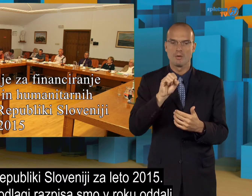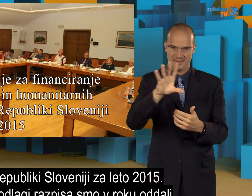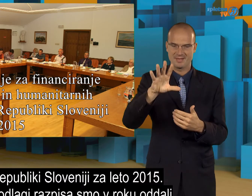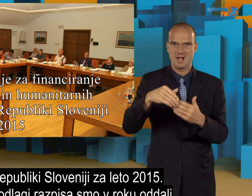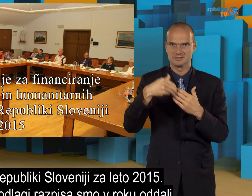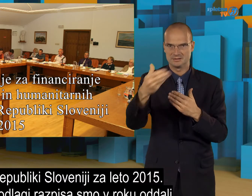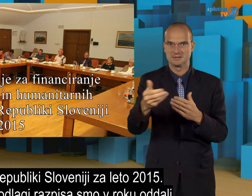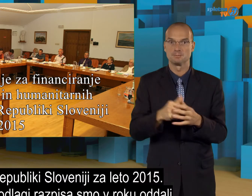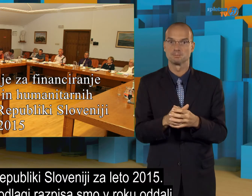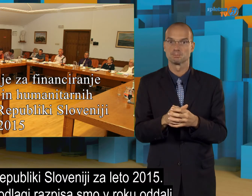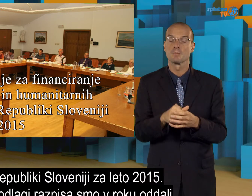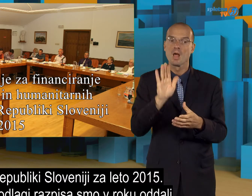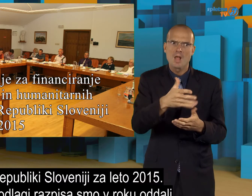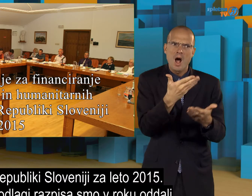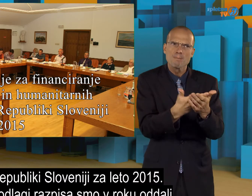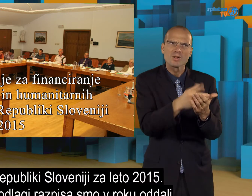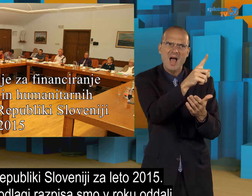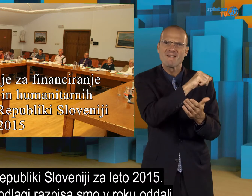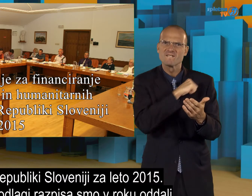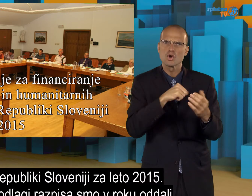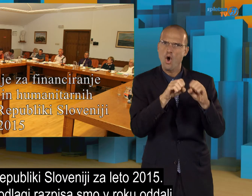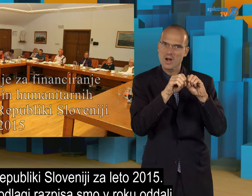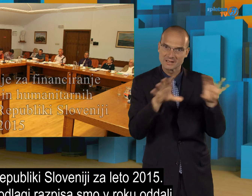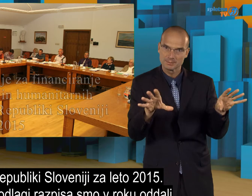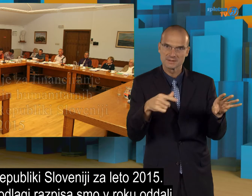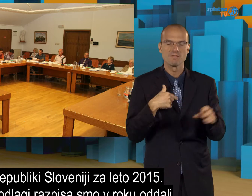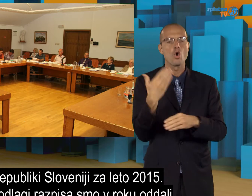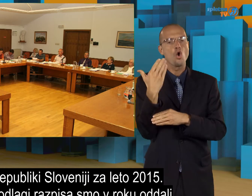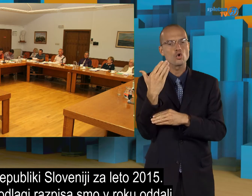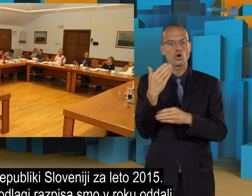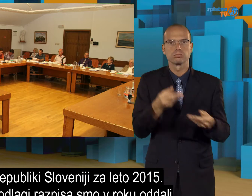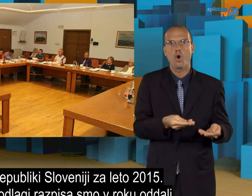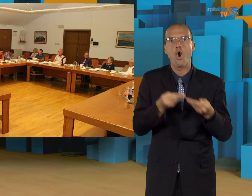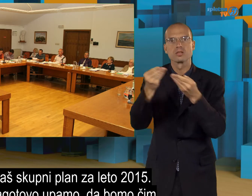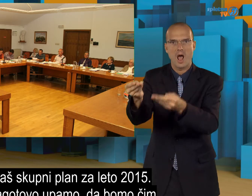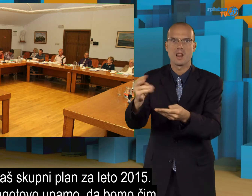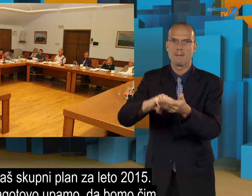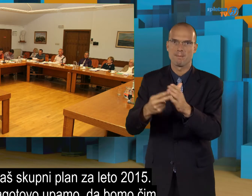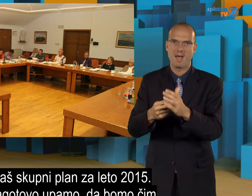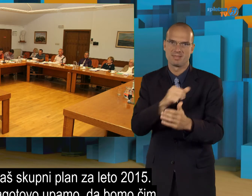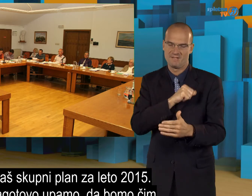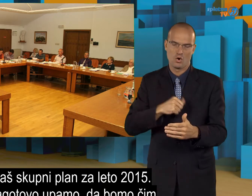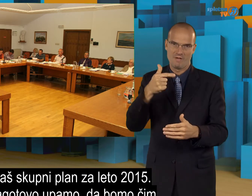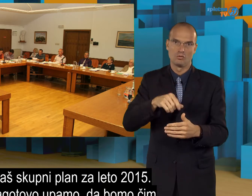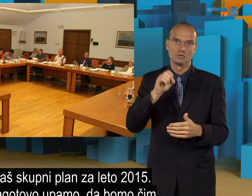organizacij v Republiki Sloveniji za leto 2015. Na podlagi razpisa smo v roku oddali naš skupni plan za